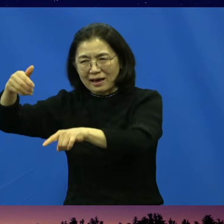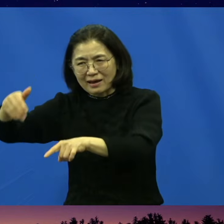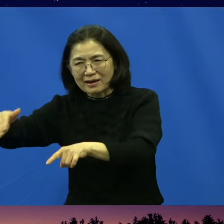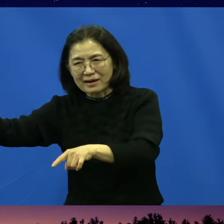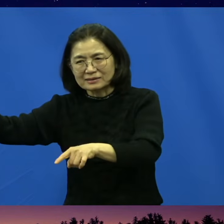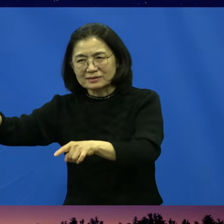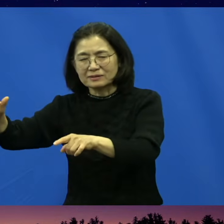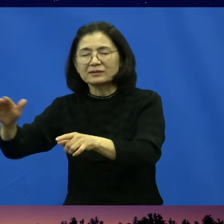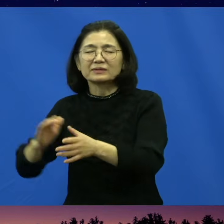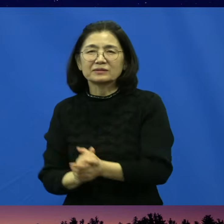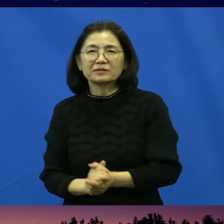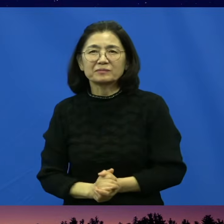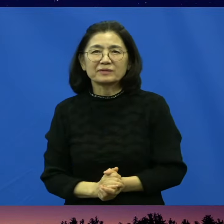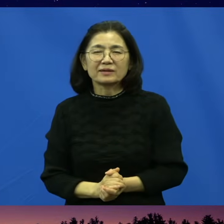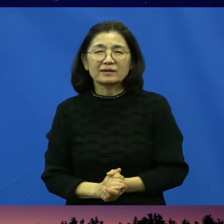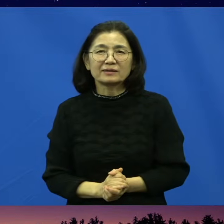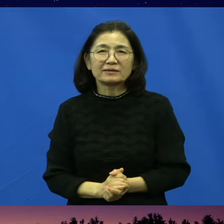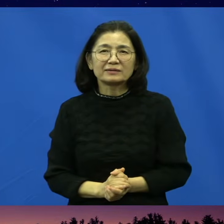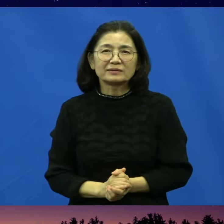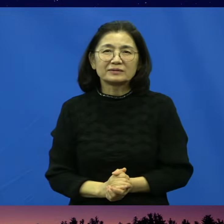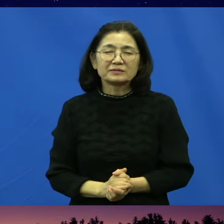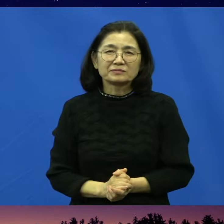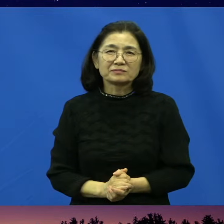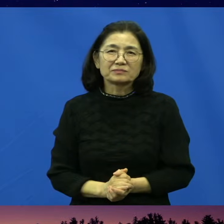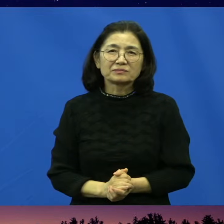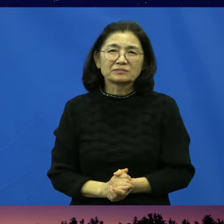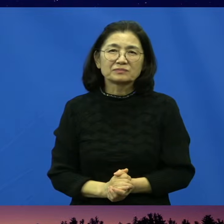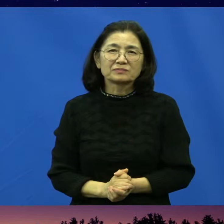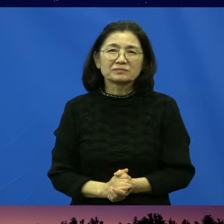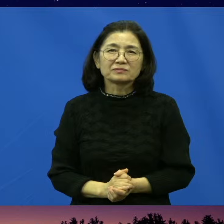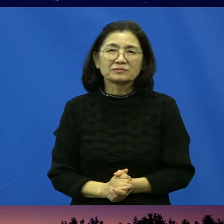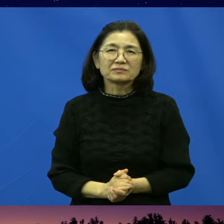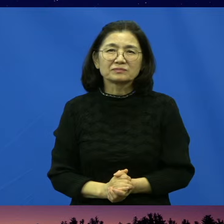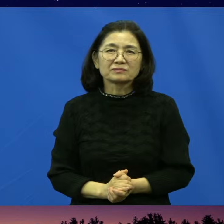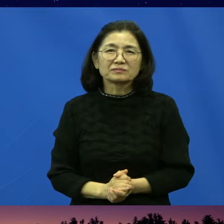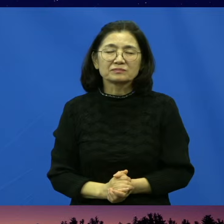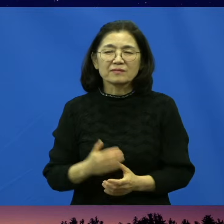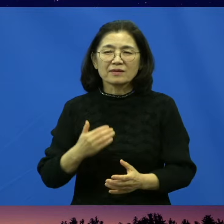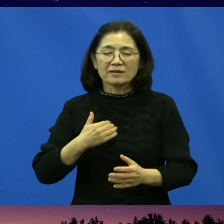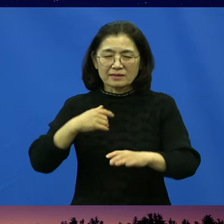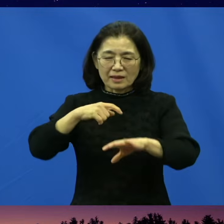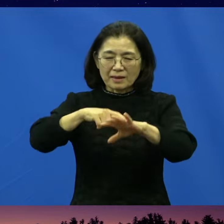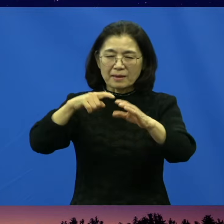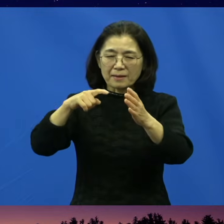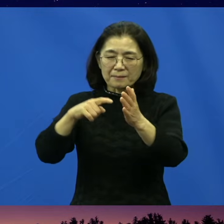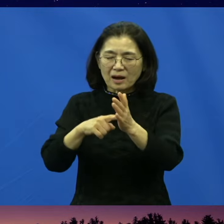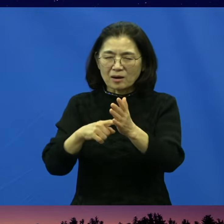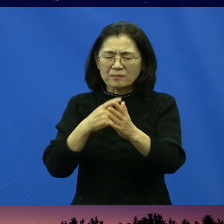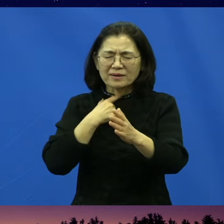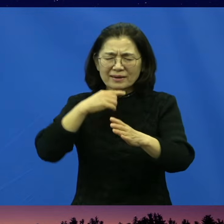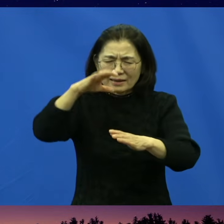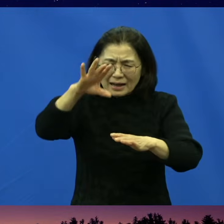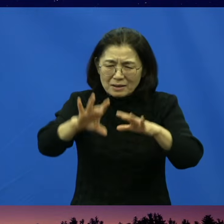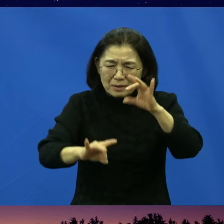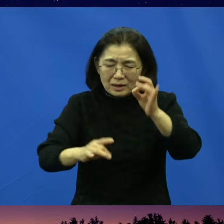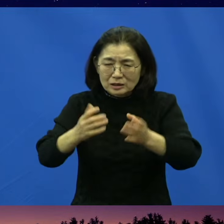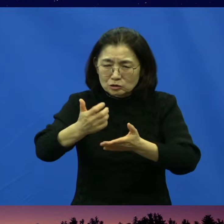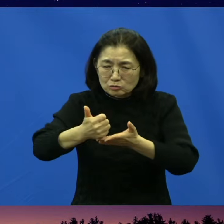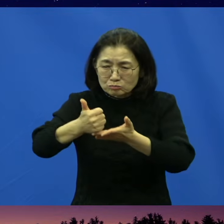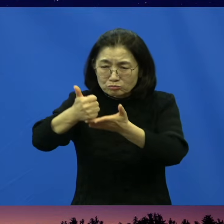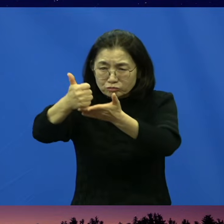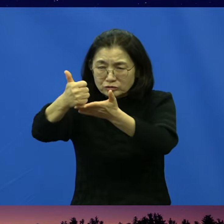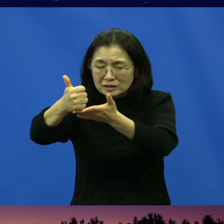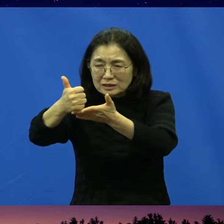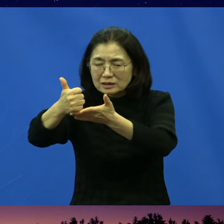향하고 있는 대상이 누구인지를 분명히 아는 것이 우리에게 필요합니다. 그것이 믿음의